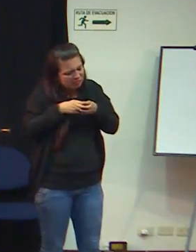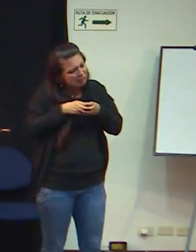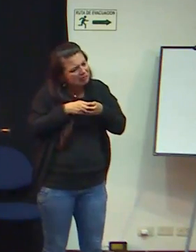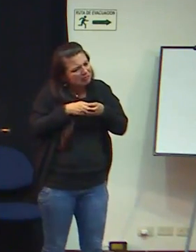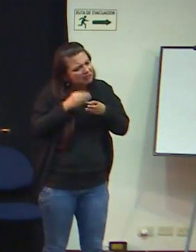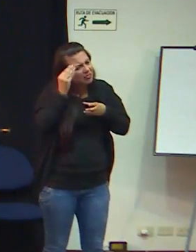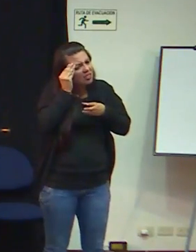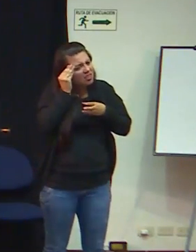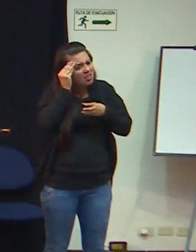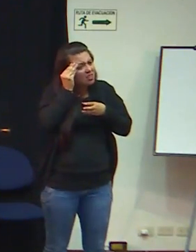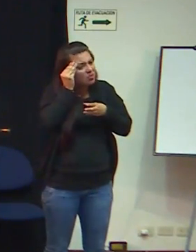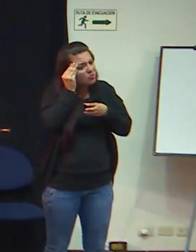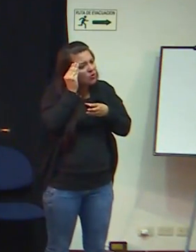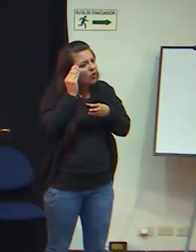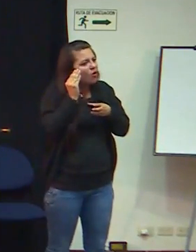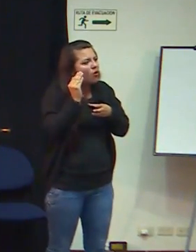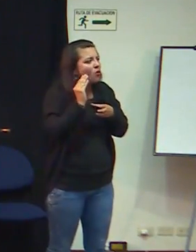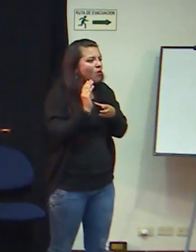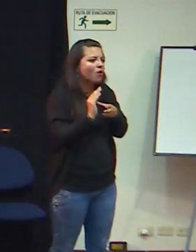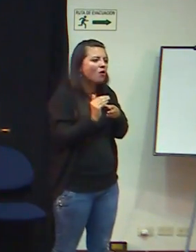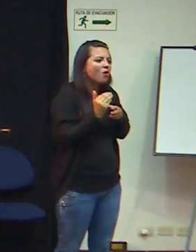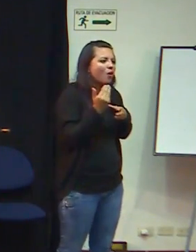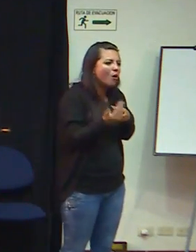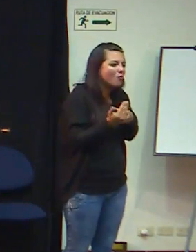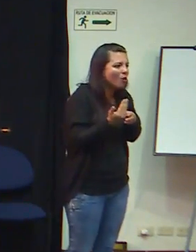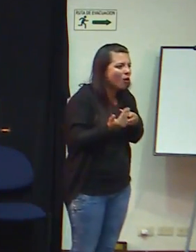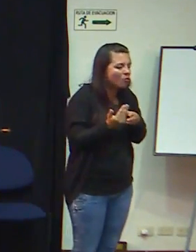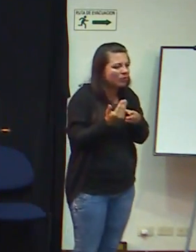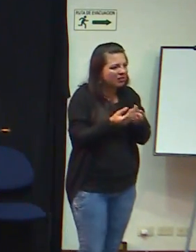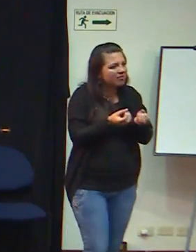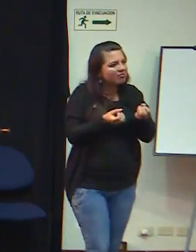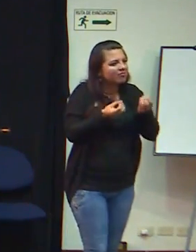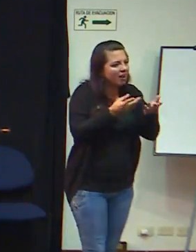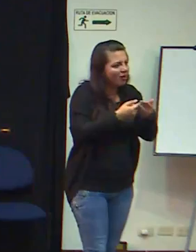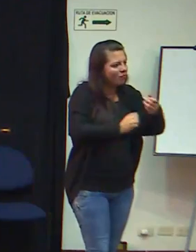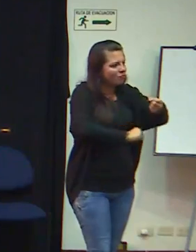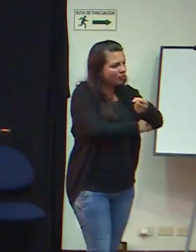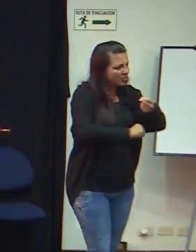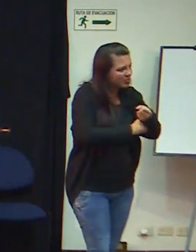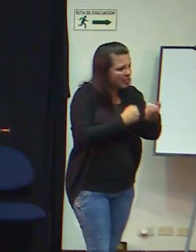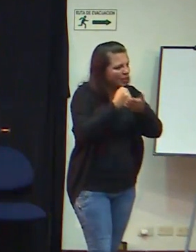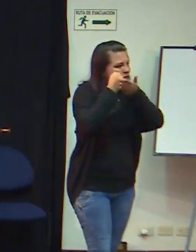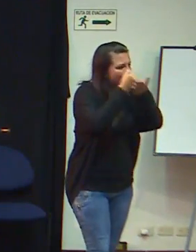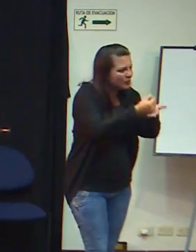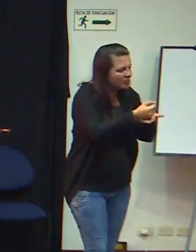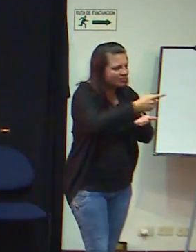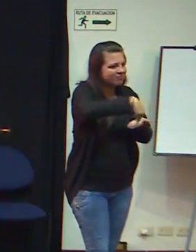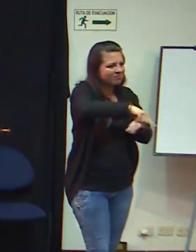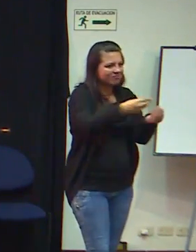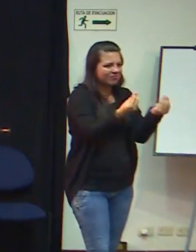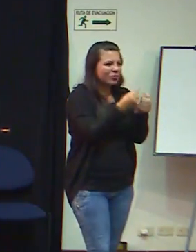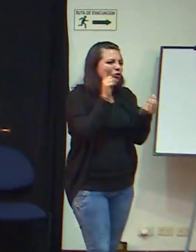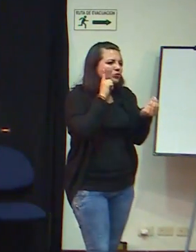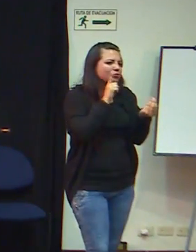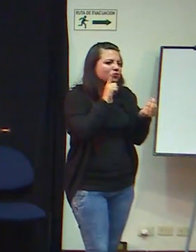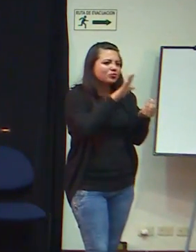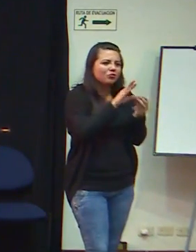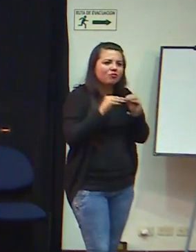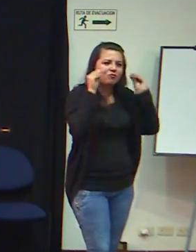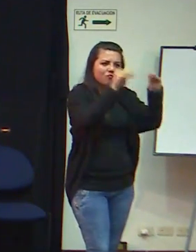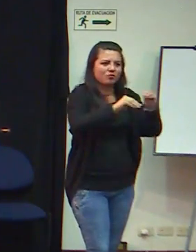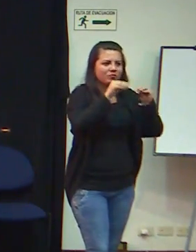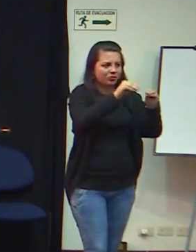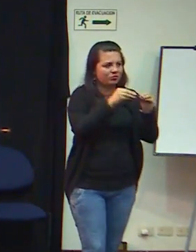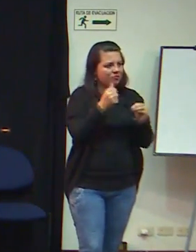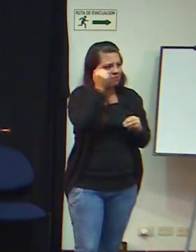de cómo lograr fortalecer y ayudar y acompañar a nuestros compañeros sordos en su formación